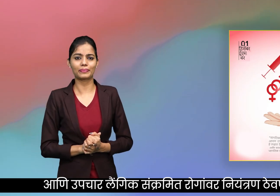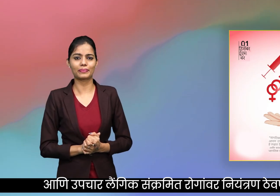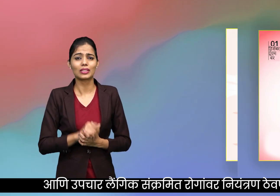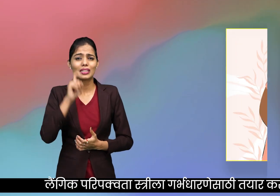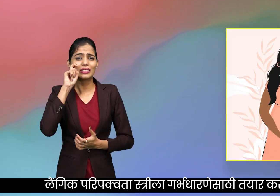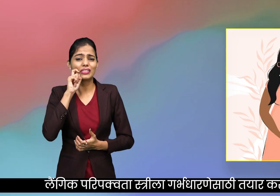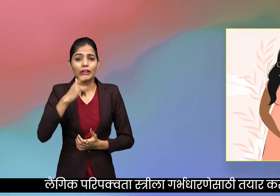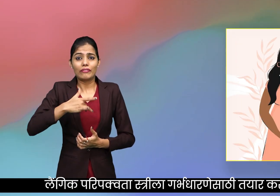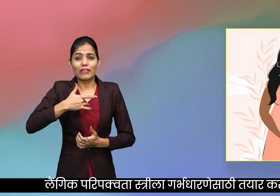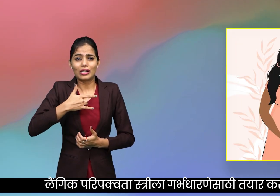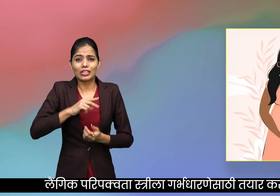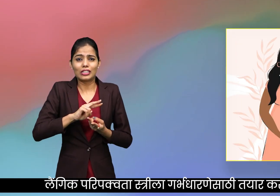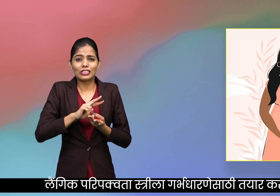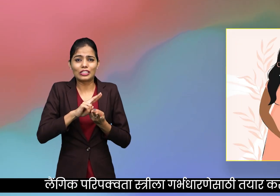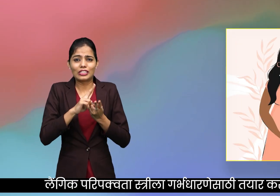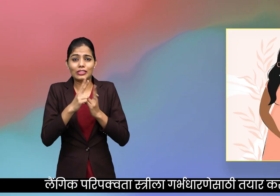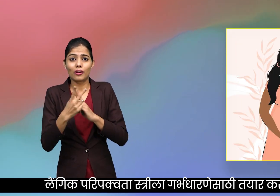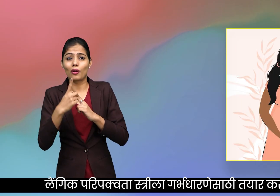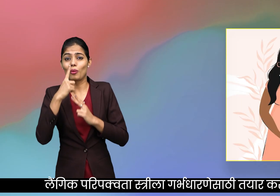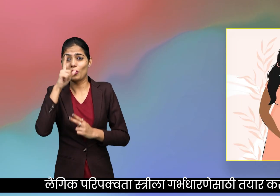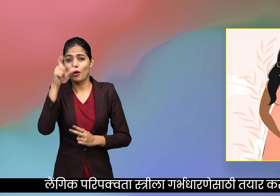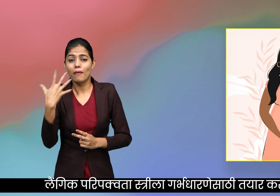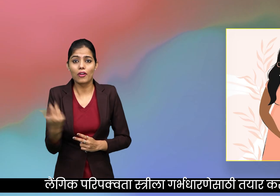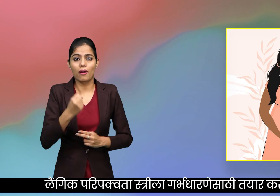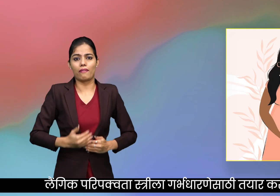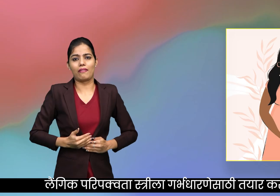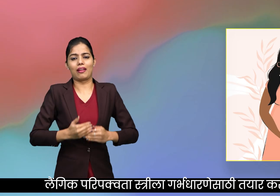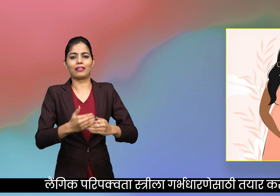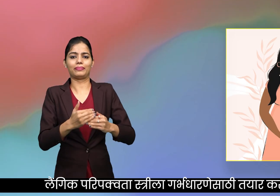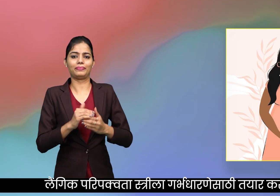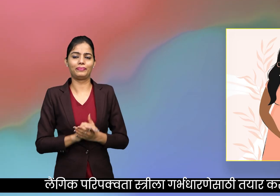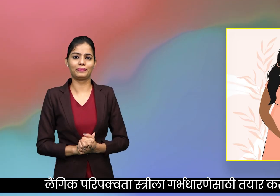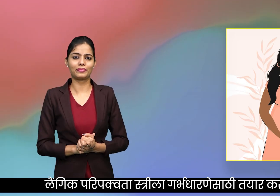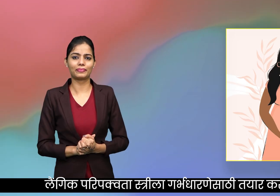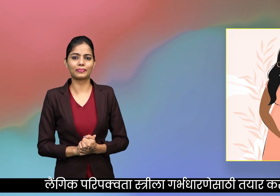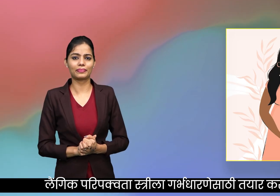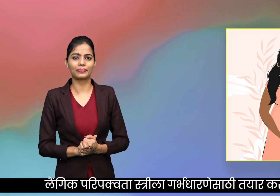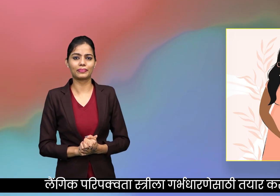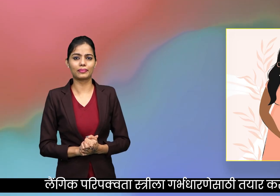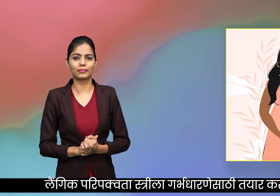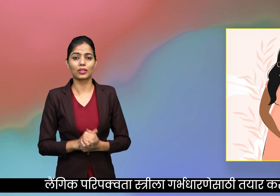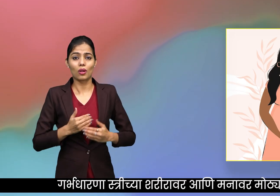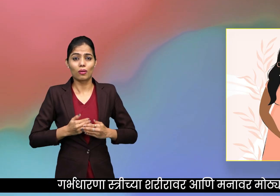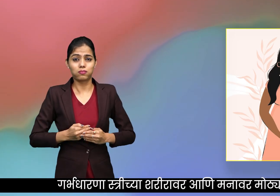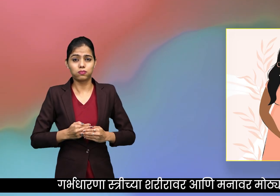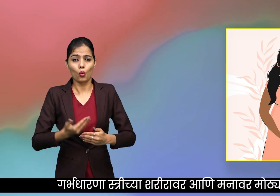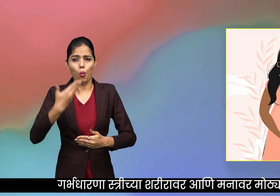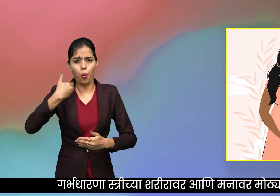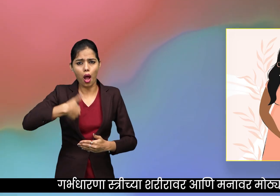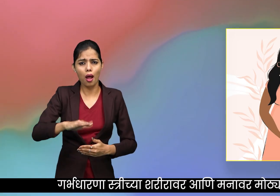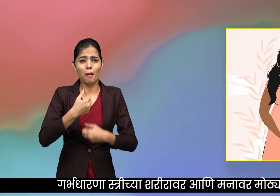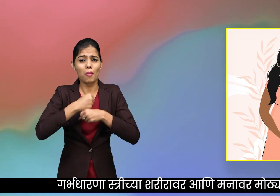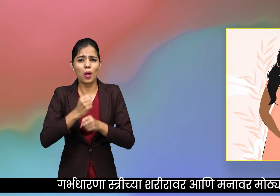करतात. लैंगिक परिपक्वता स्त्रीला गर्भधारणेसाठी तयार करण्यास सक्षम करते.